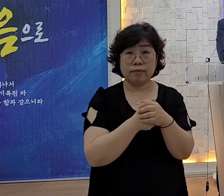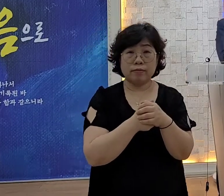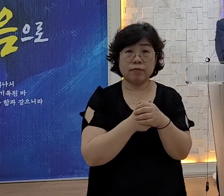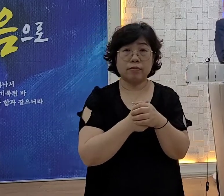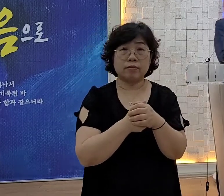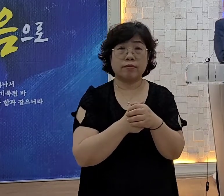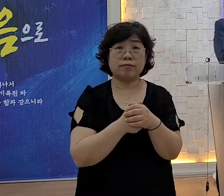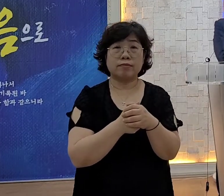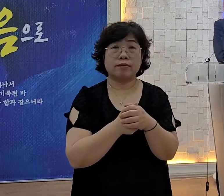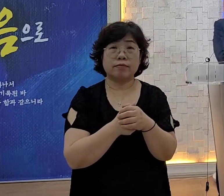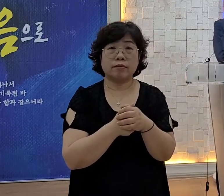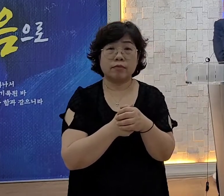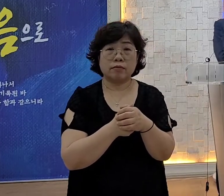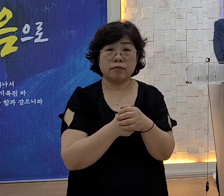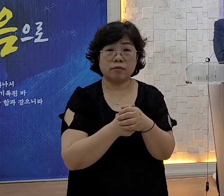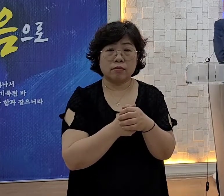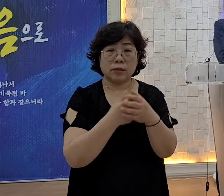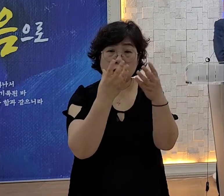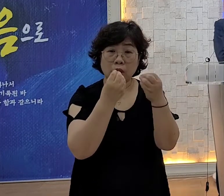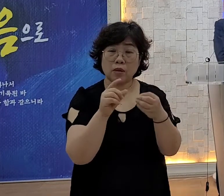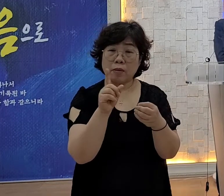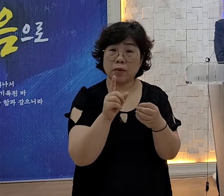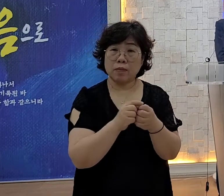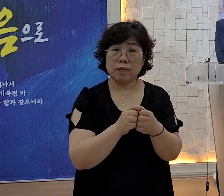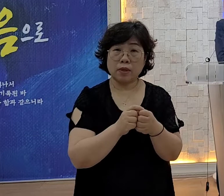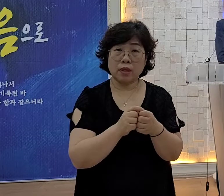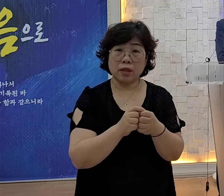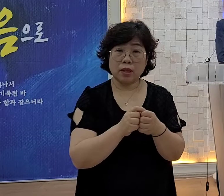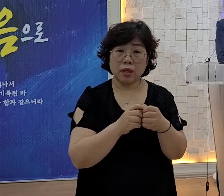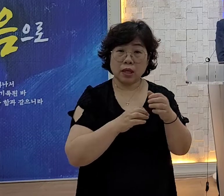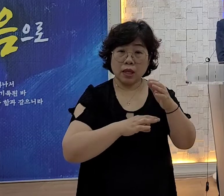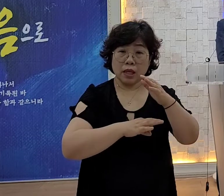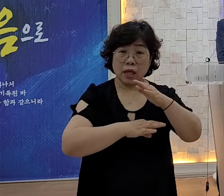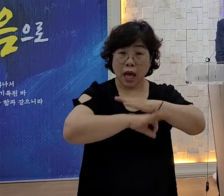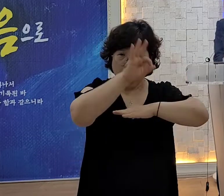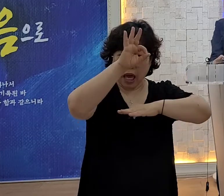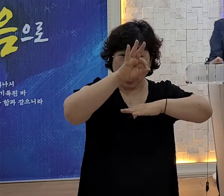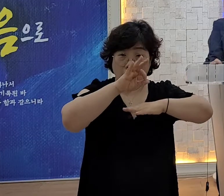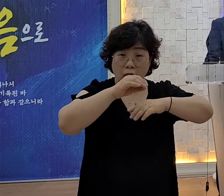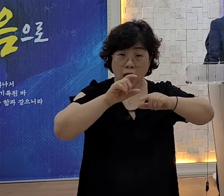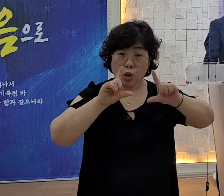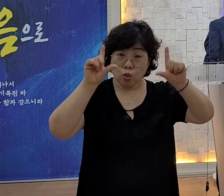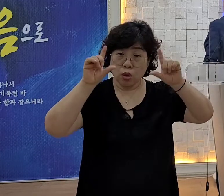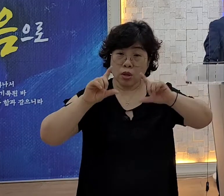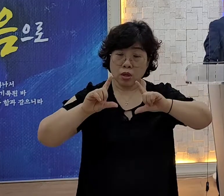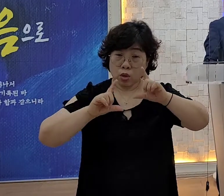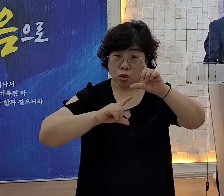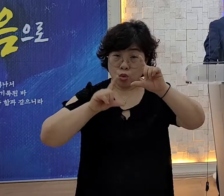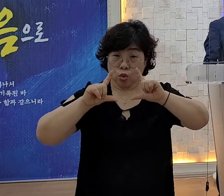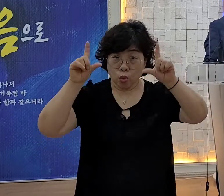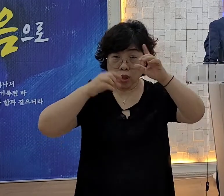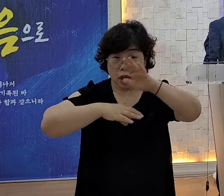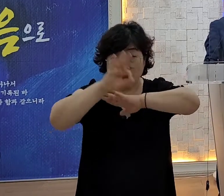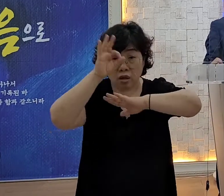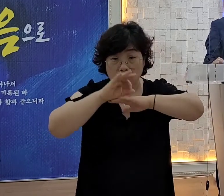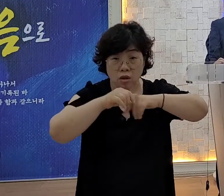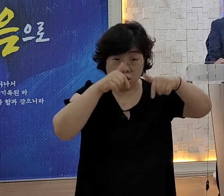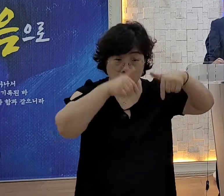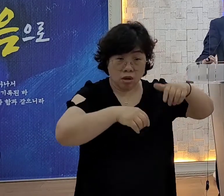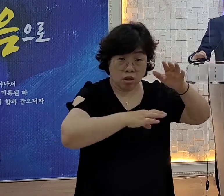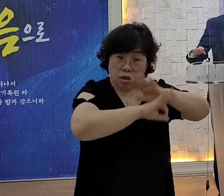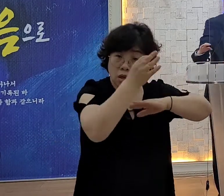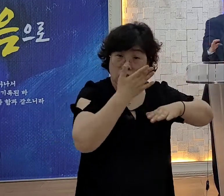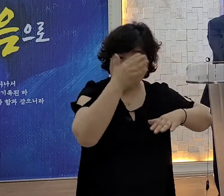뭐냐면 해가 서쪽에서 뜰 수 있습니까? 없잖아요. 거의 이런